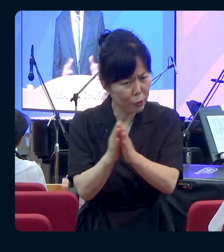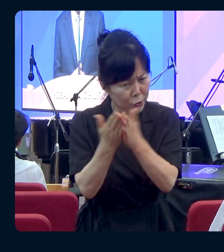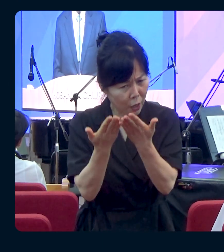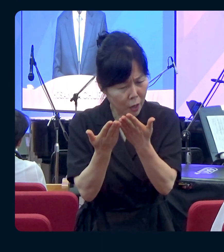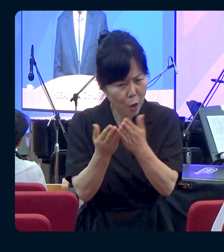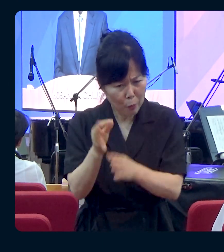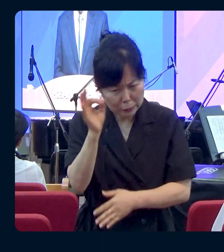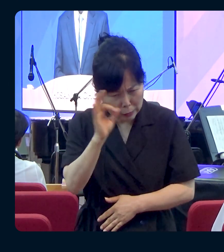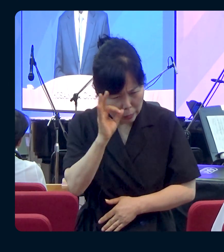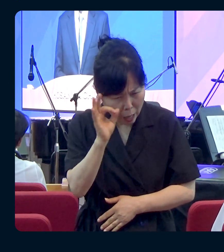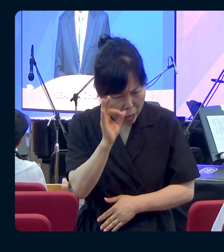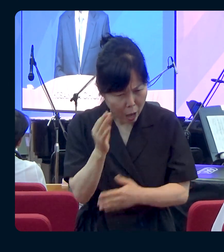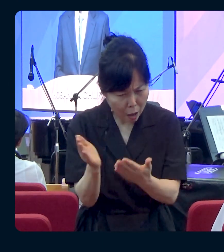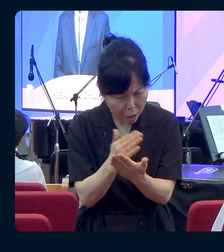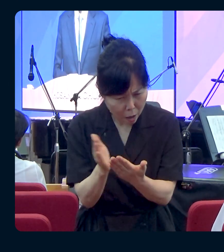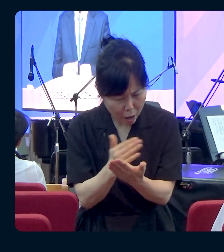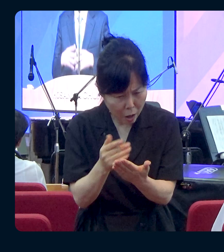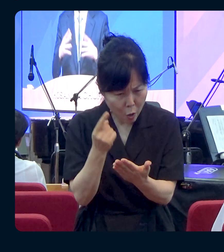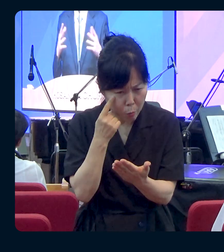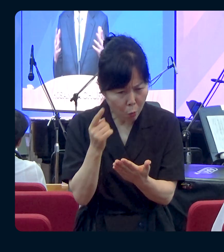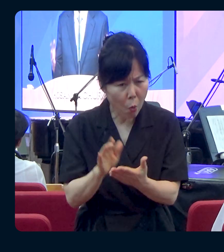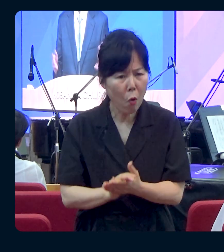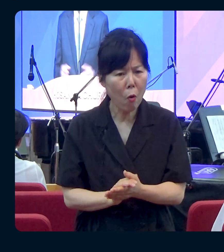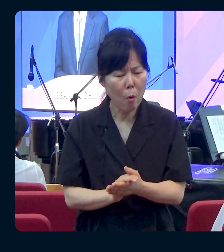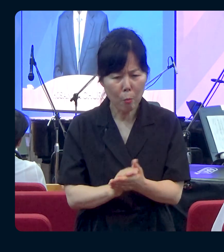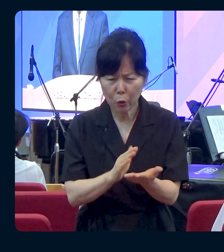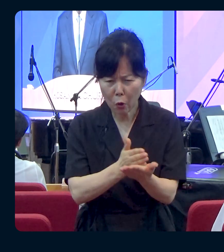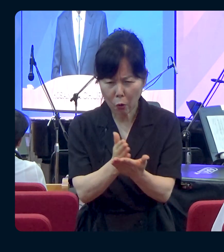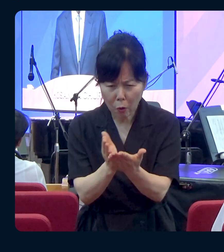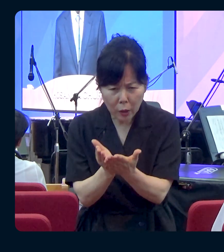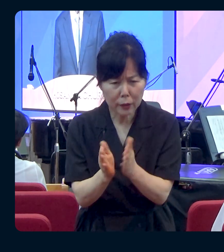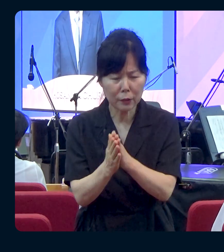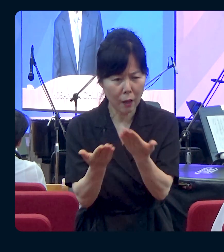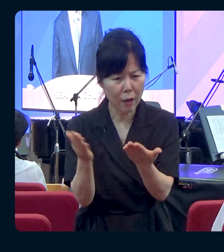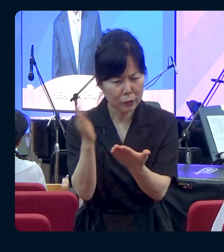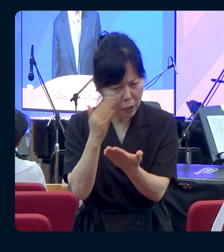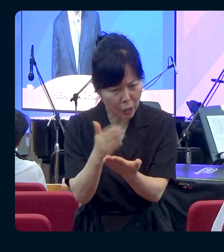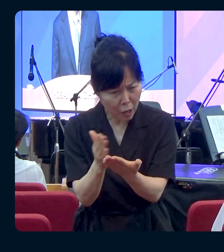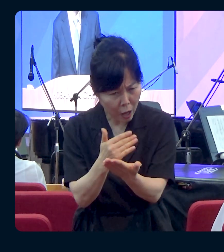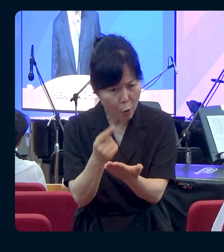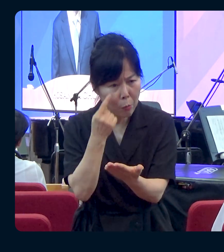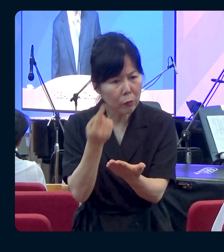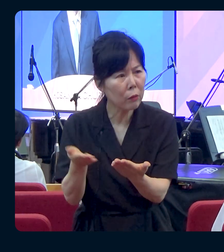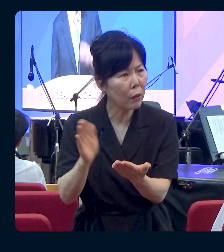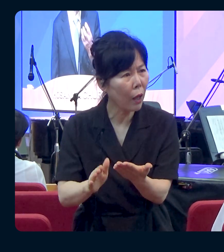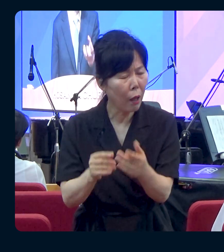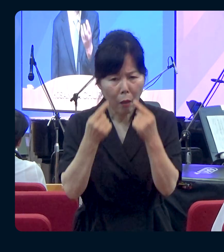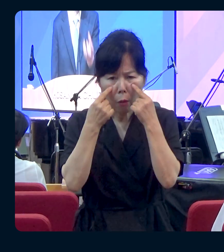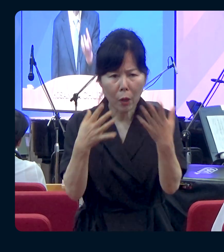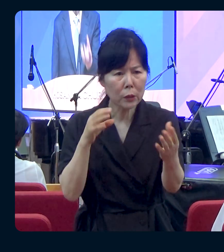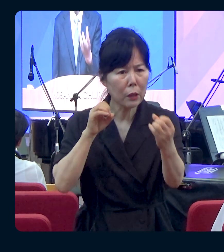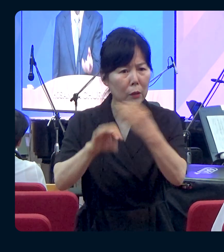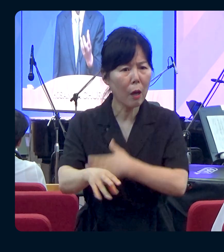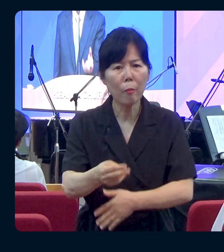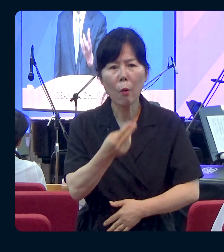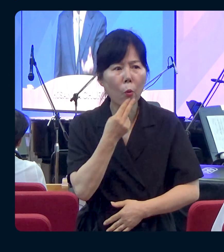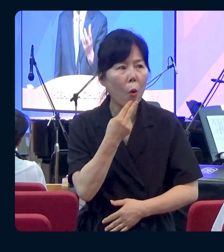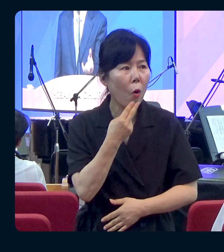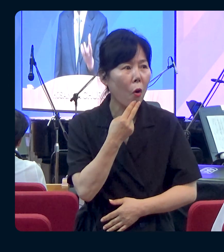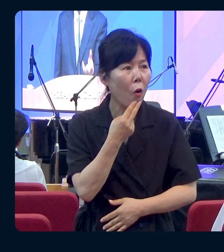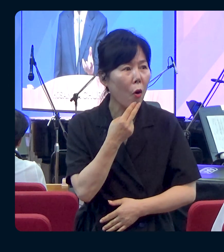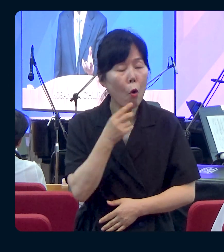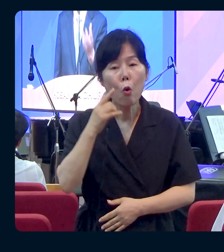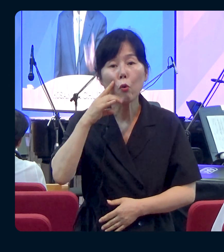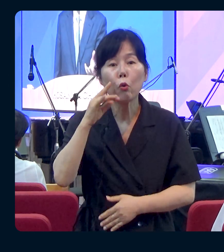가능한 한 관련 서적들을 다 뒤져봤지만 명확한 답은커녕 이런 질문조차도 언급이